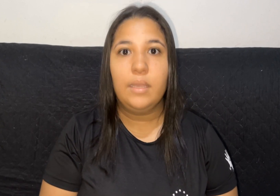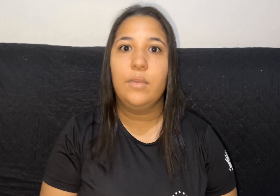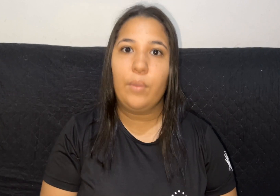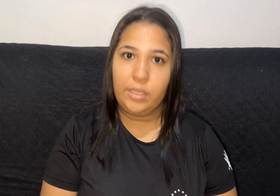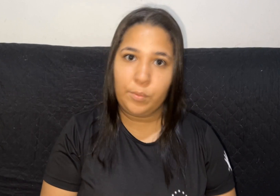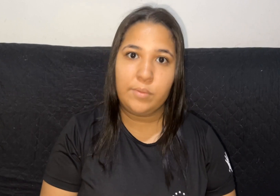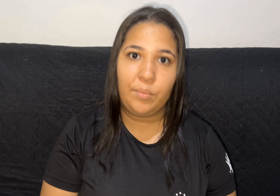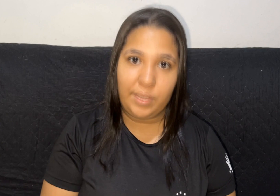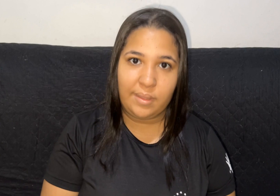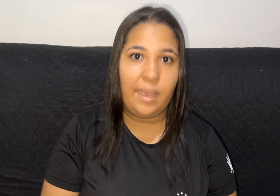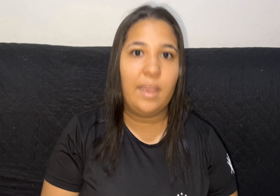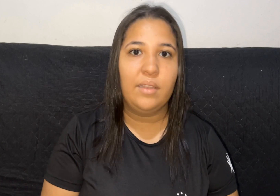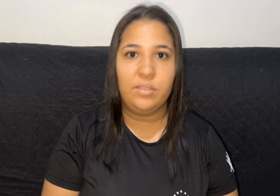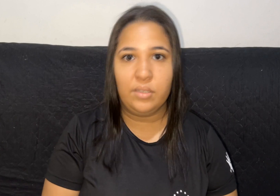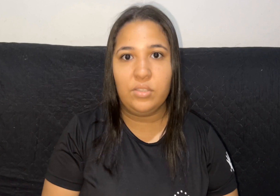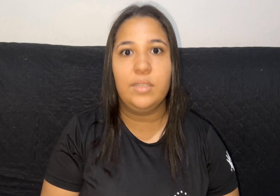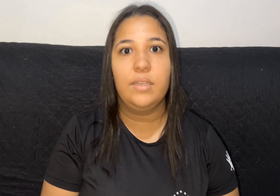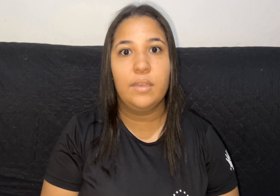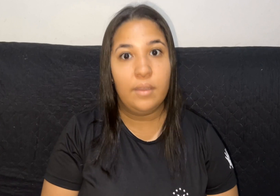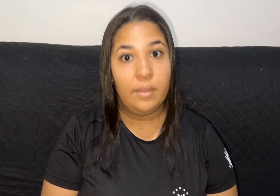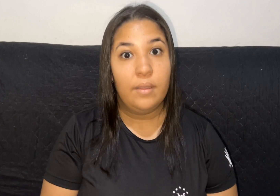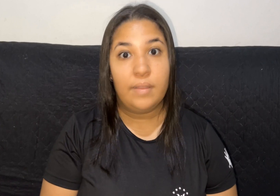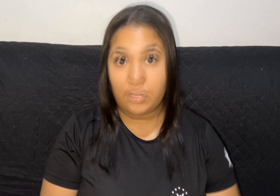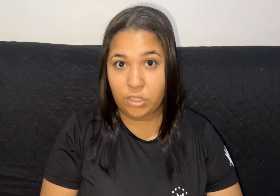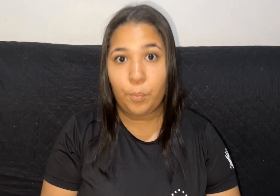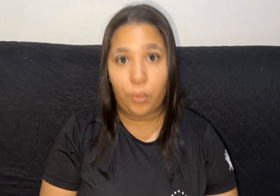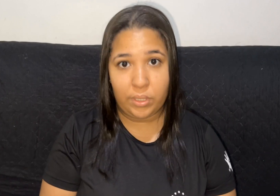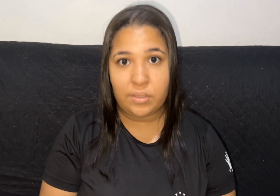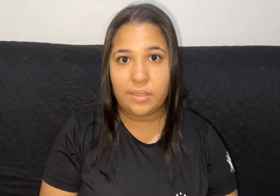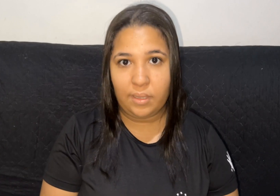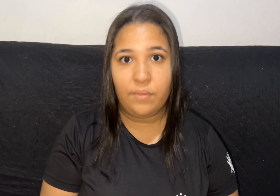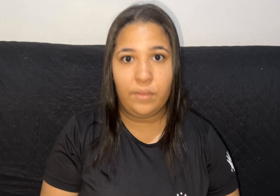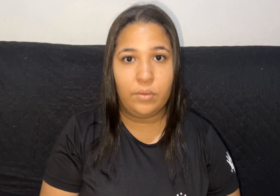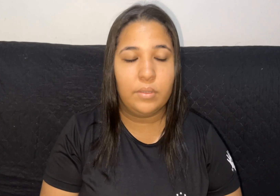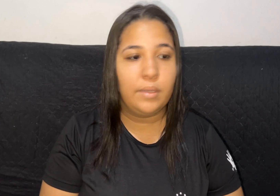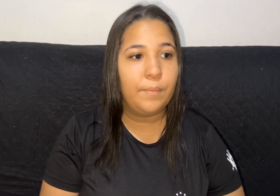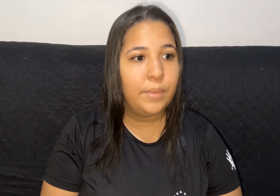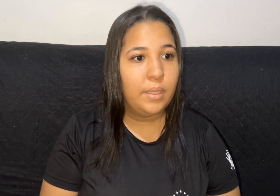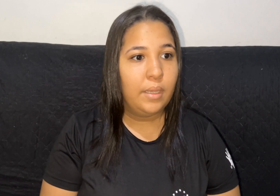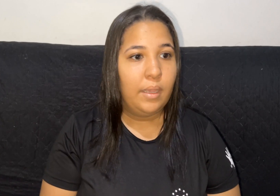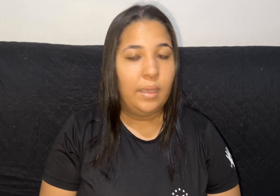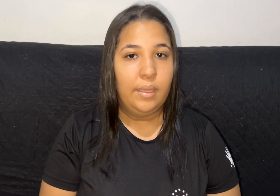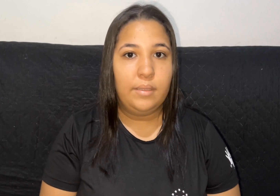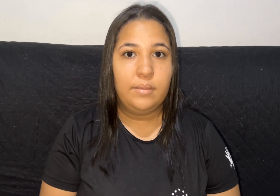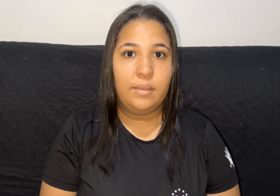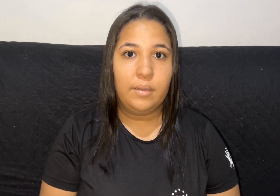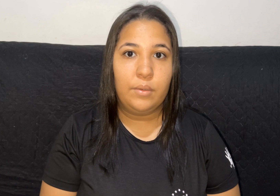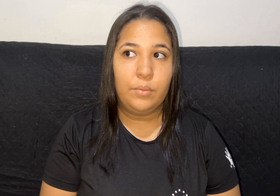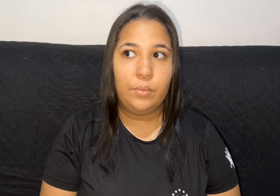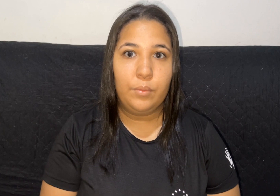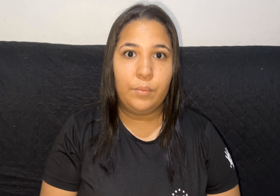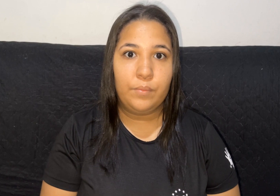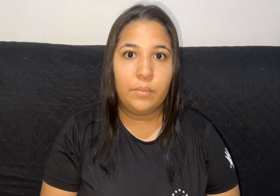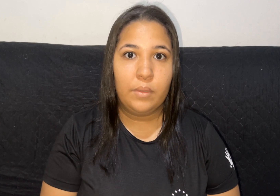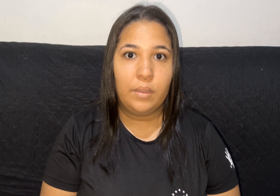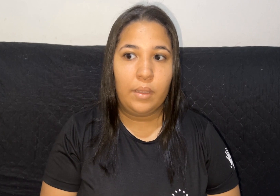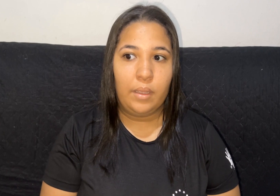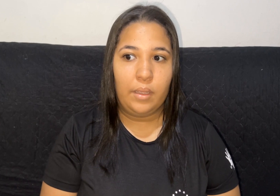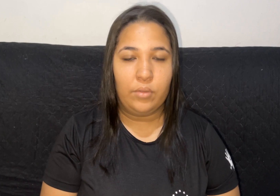com a responsabilidade de estar disposta a servi-lo, né? Então, nós